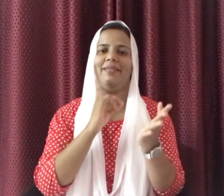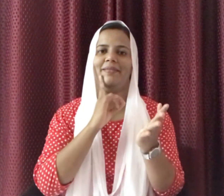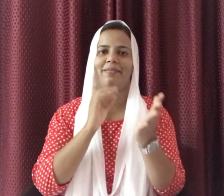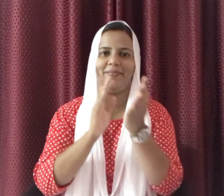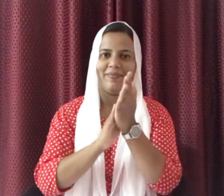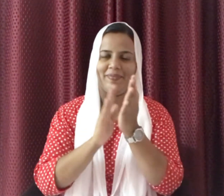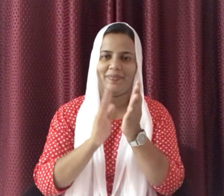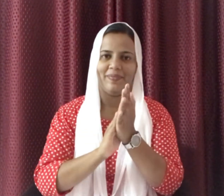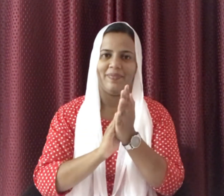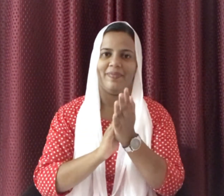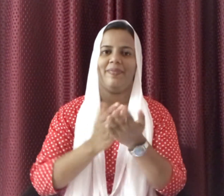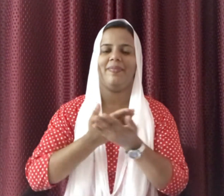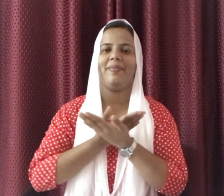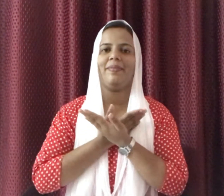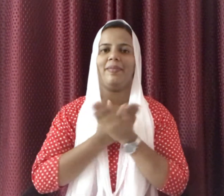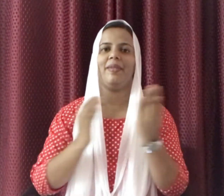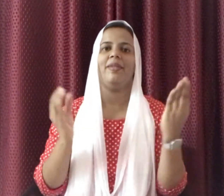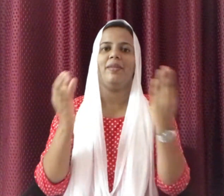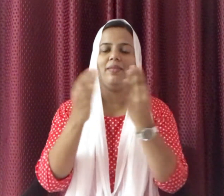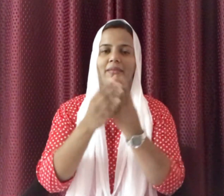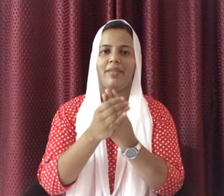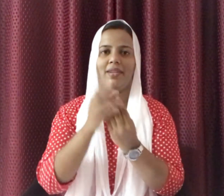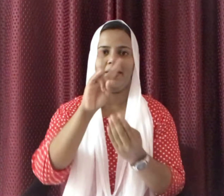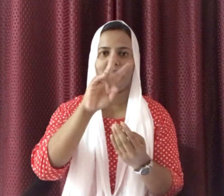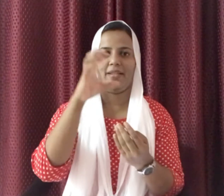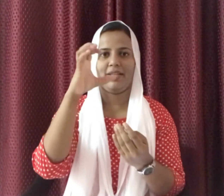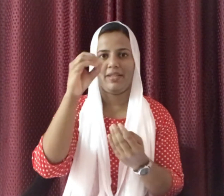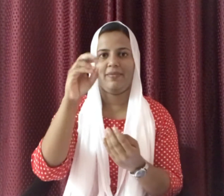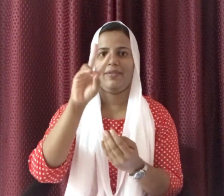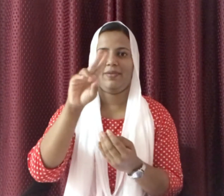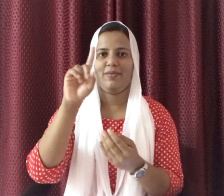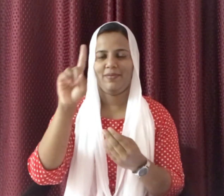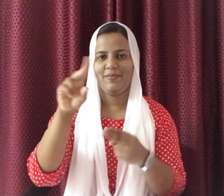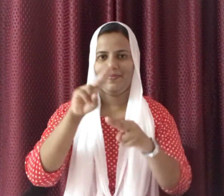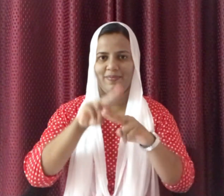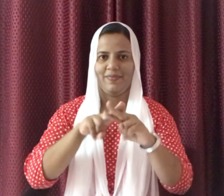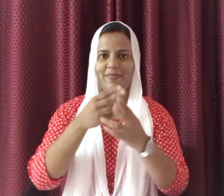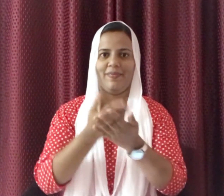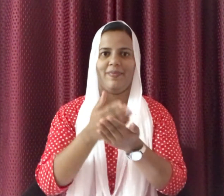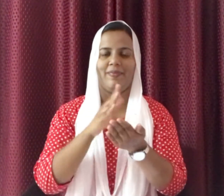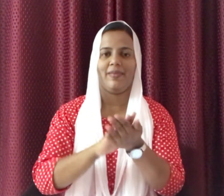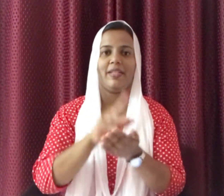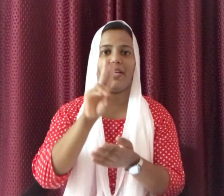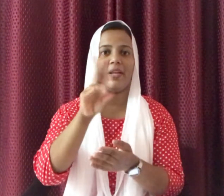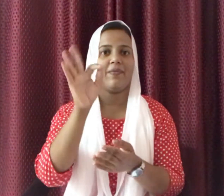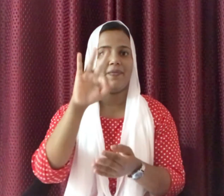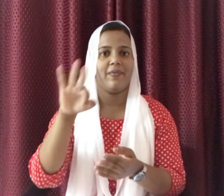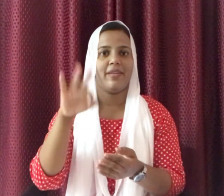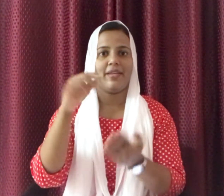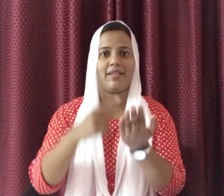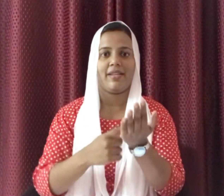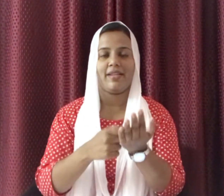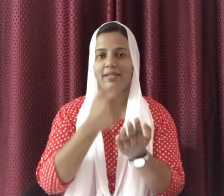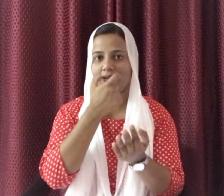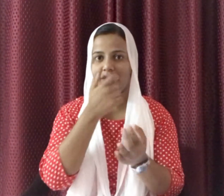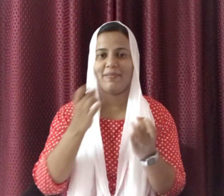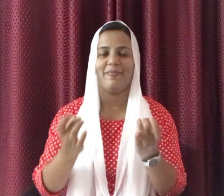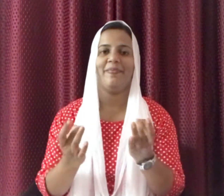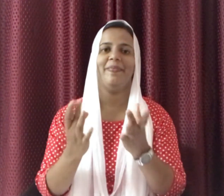പ്രഭാതത്തിൽ വാഴ്ത്തപ്പെടുമാറാകട്ടെ. പ്രിയപ്പെട്ട ദൈവമക്കളെ, നമുക്ക് ഒരുമിച്ച് 2021 ഫെബ്രുവരി മാസം 28-ാം തീയതി ഞായറാഴ്ച പ്രഭാതത്തിൽ